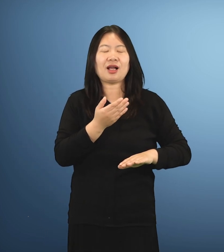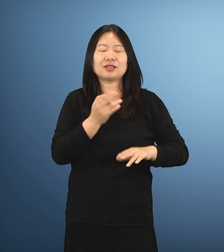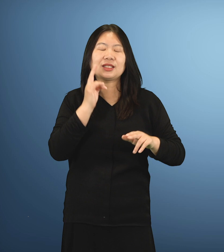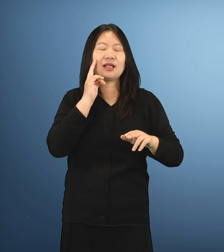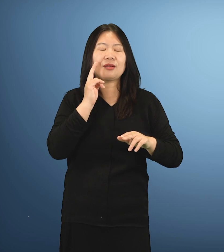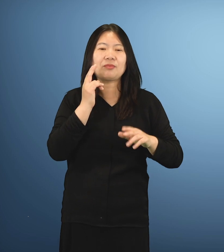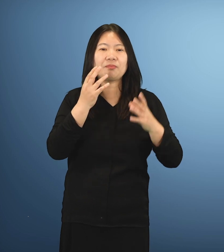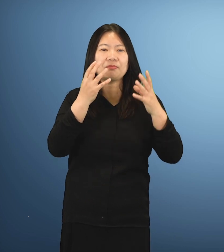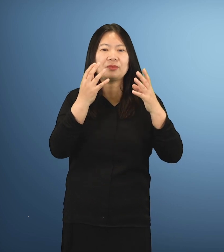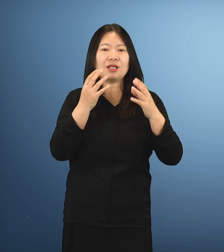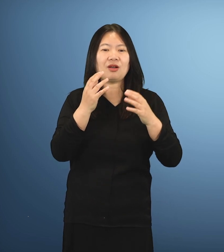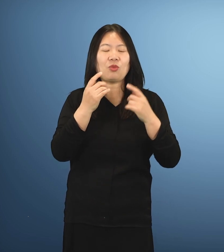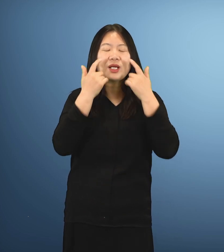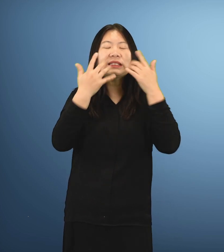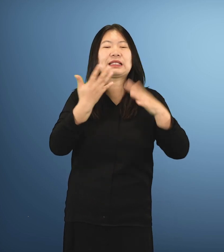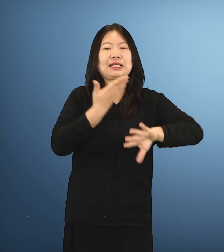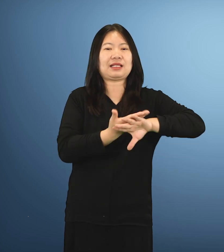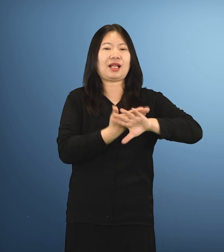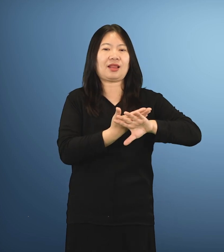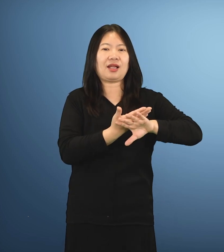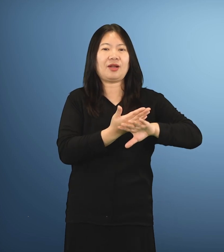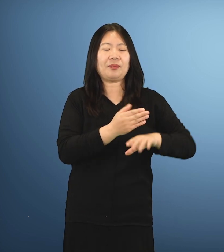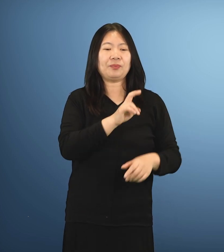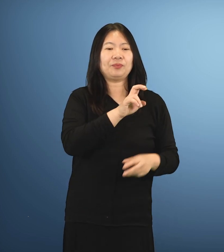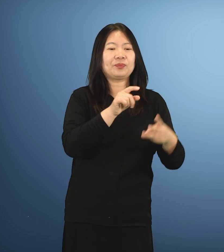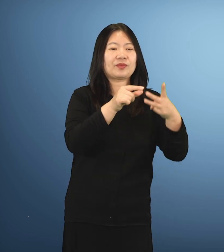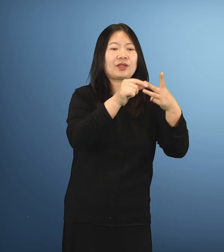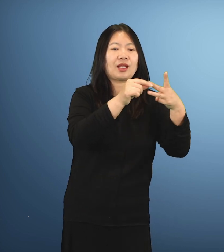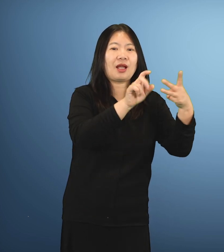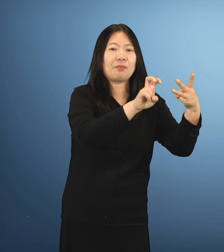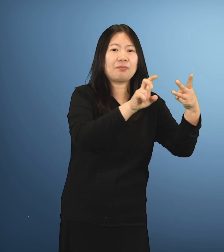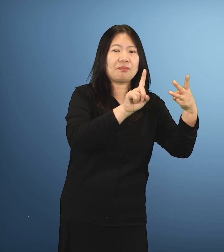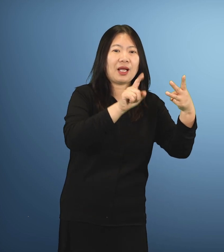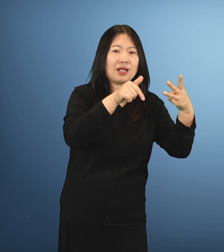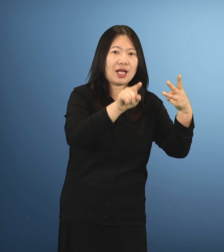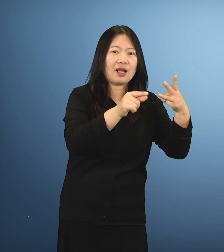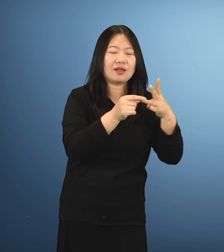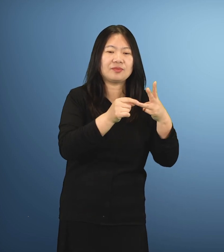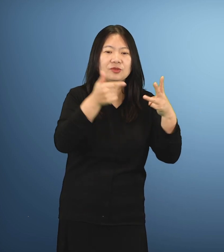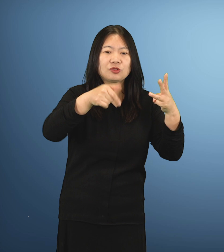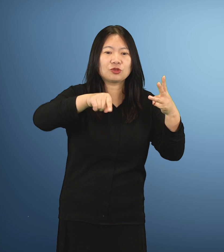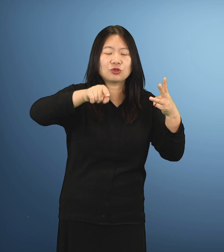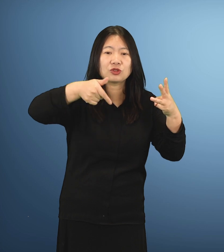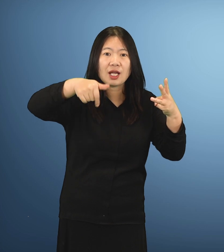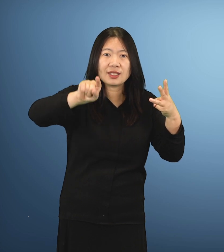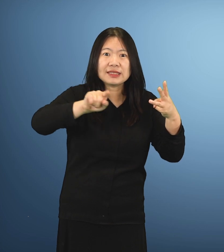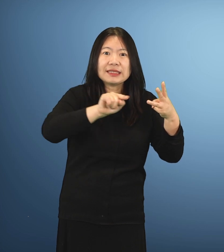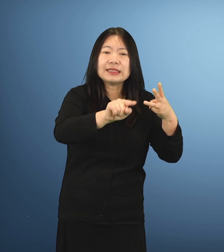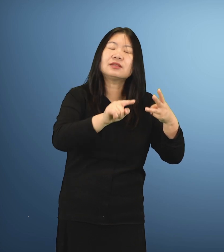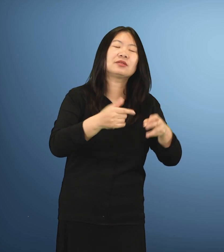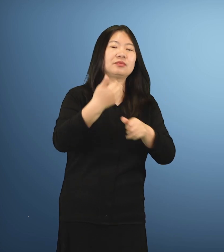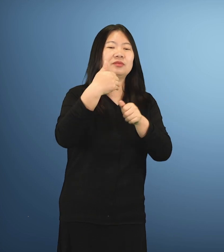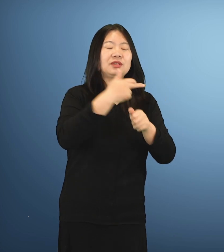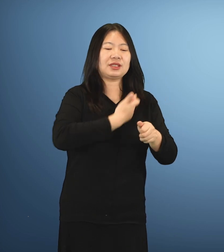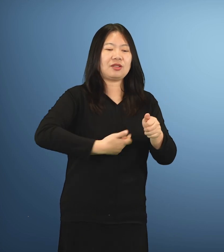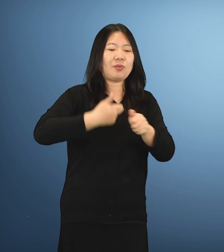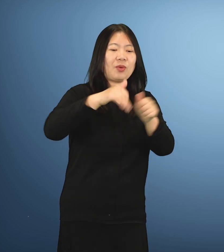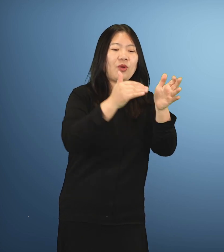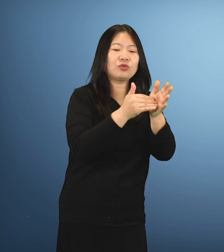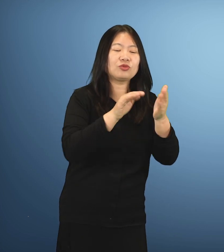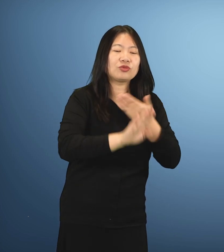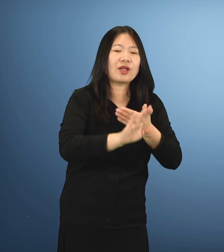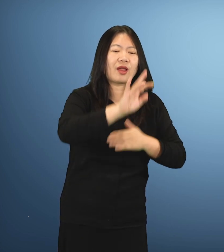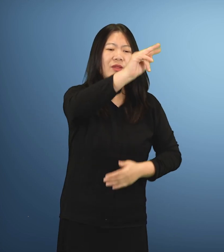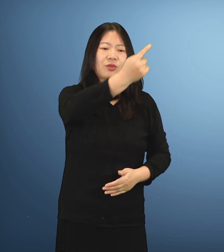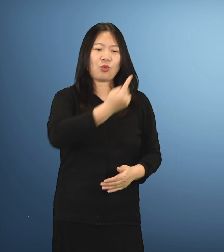누가는 파송해놓고 그들이 돌아와서 이런 일이 있었습니다. 그리고 이런